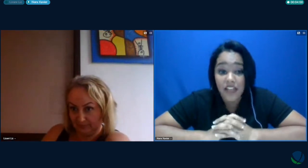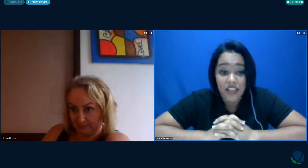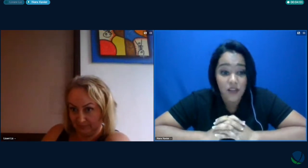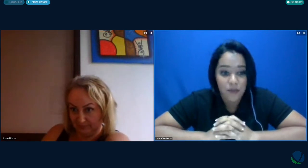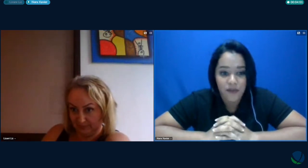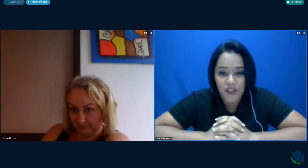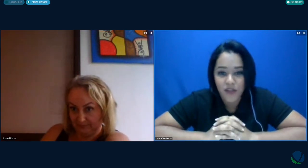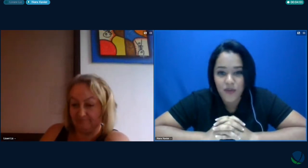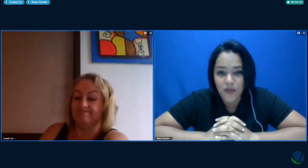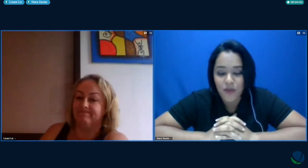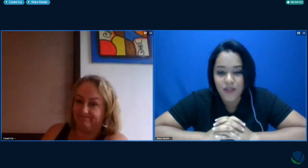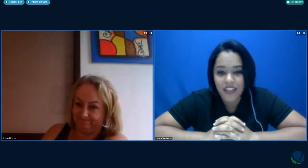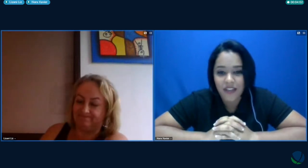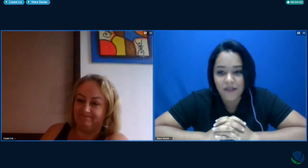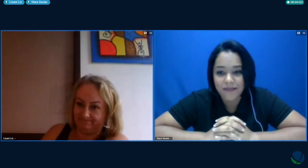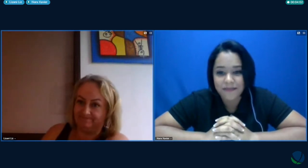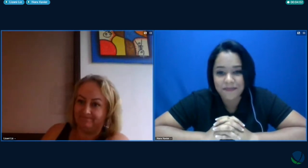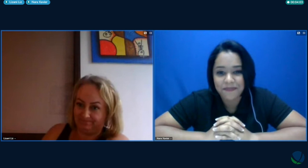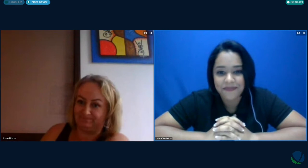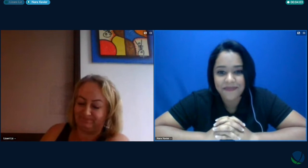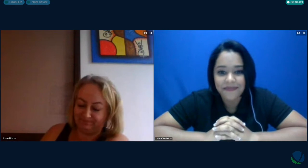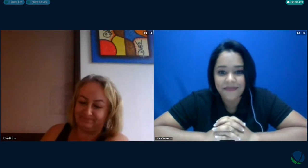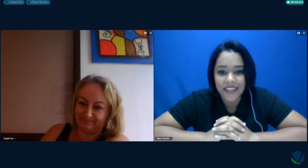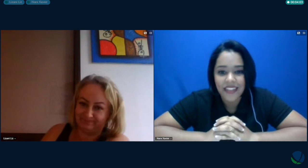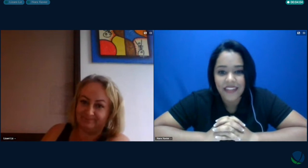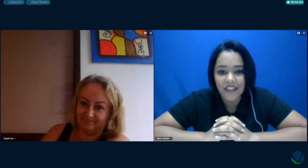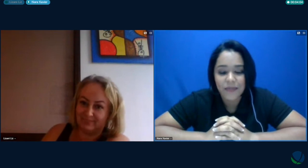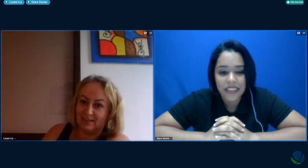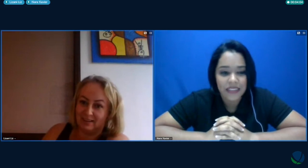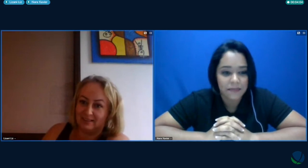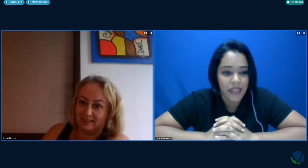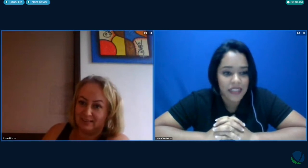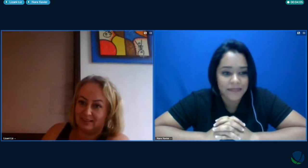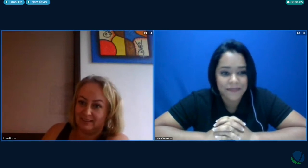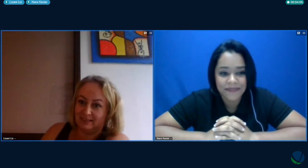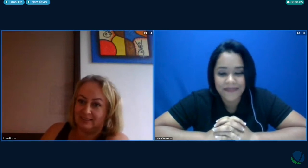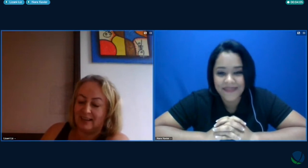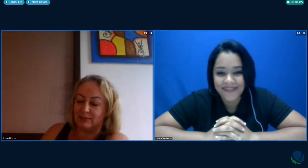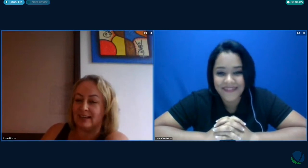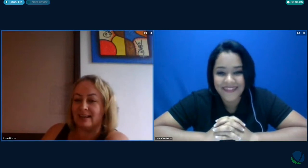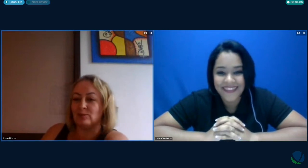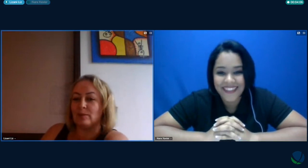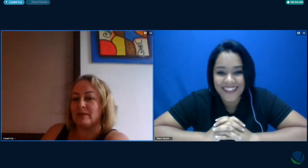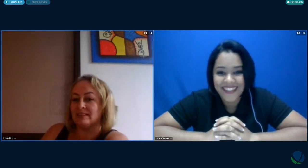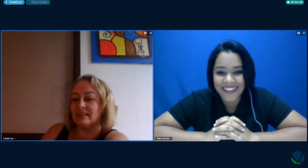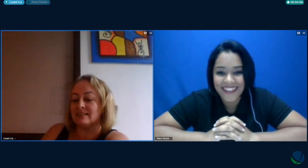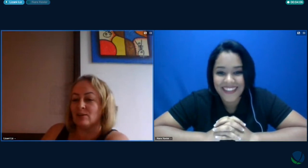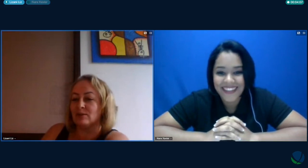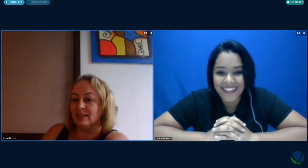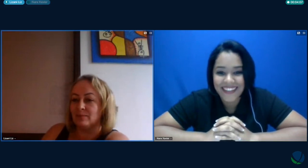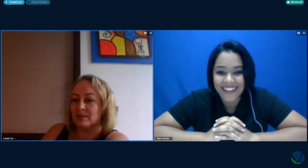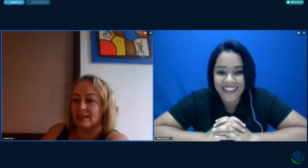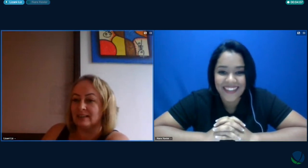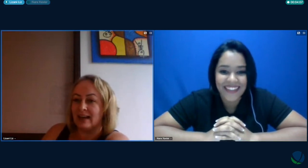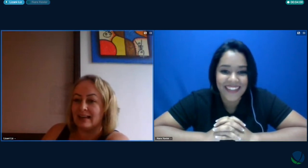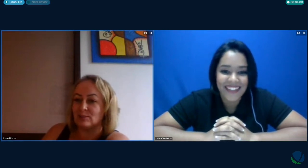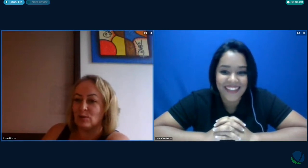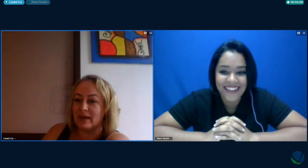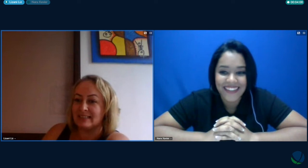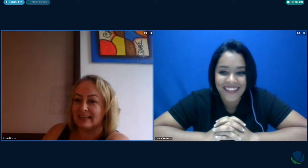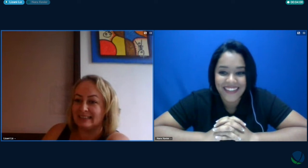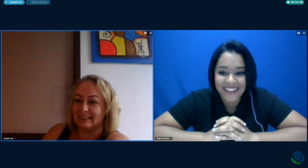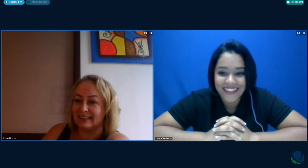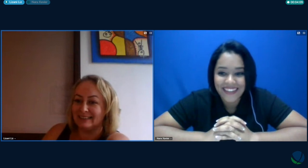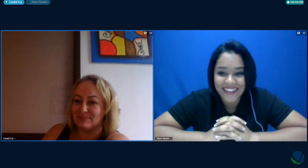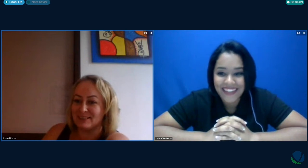disponibilidade, né, do professor Rodrigo participar. Não, e daí a tua apresentação em Libras ainda